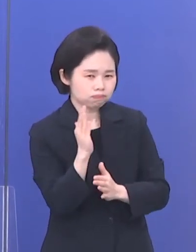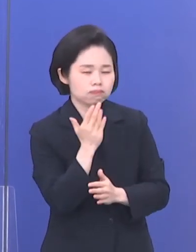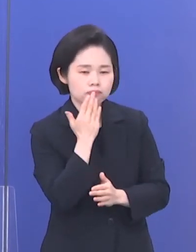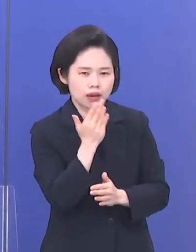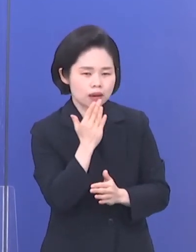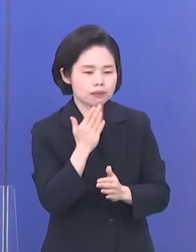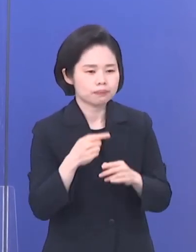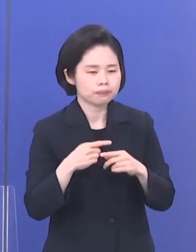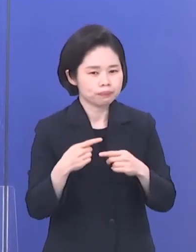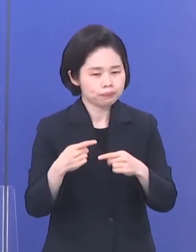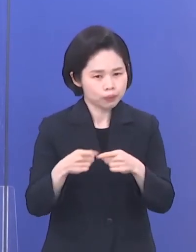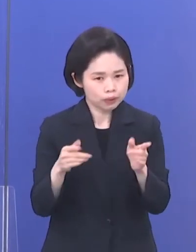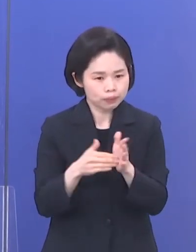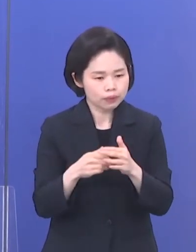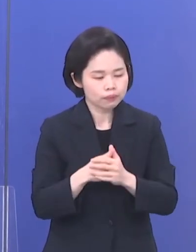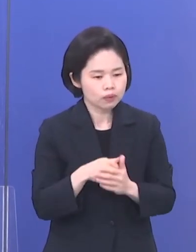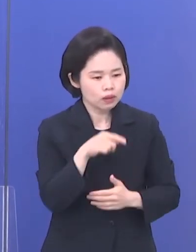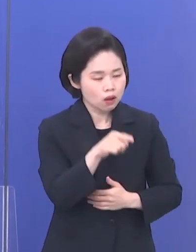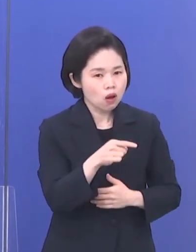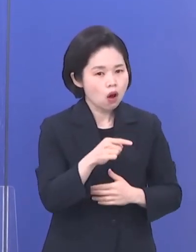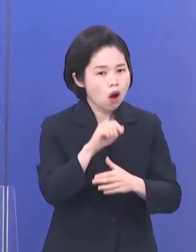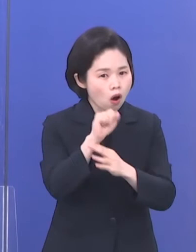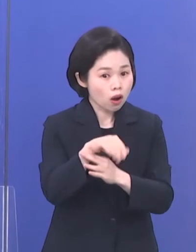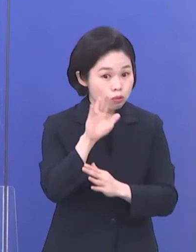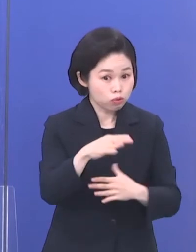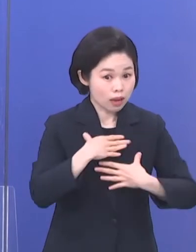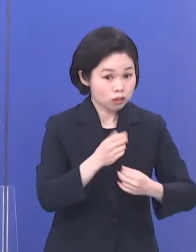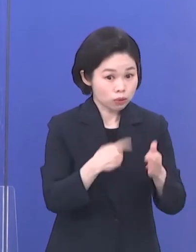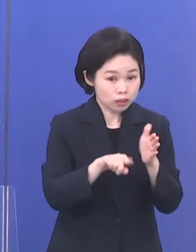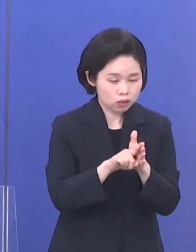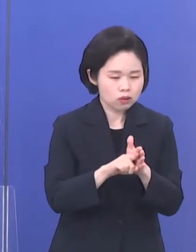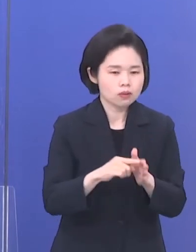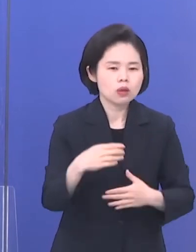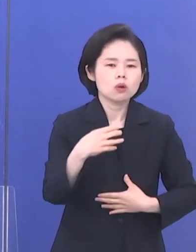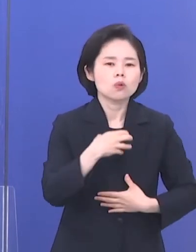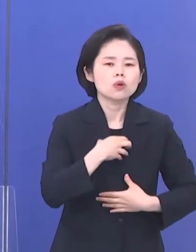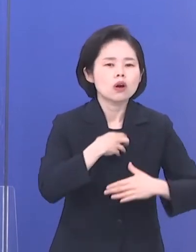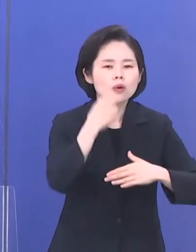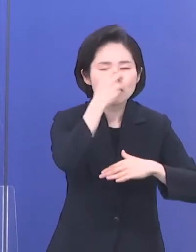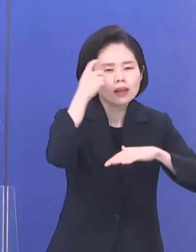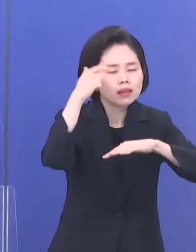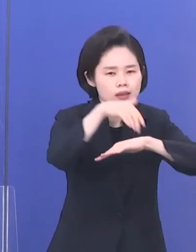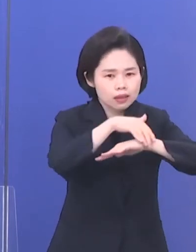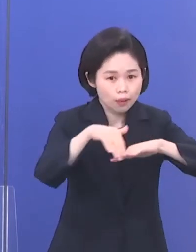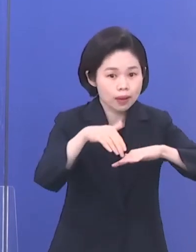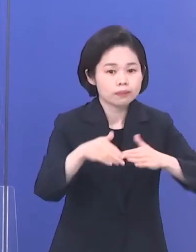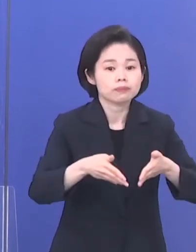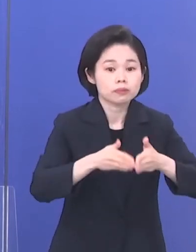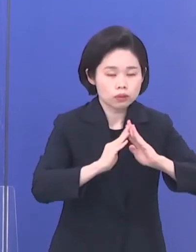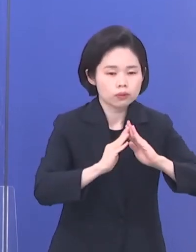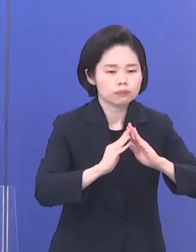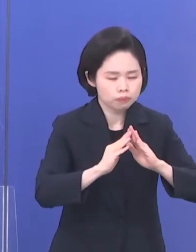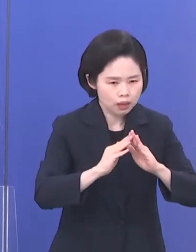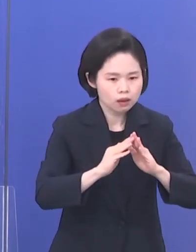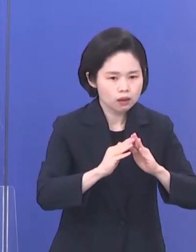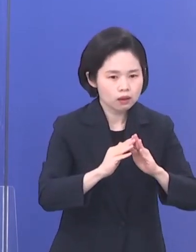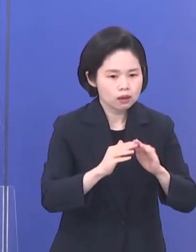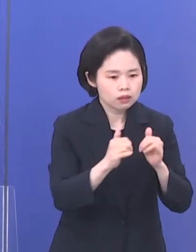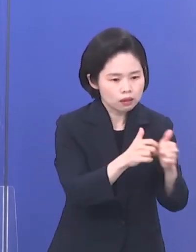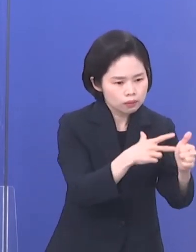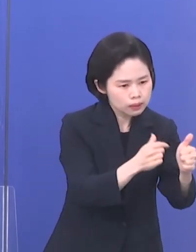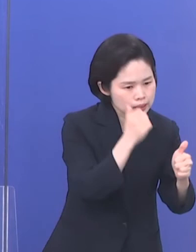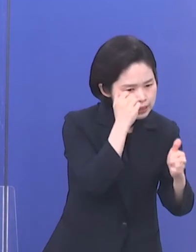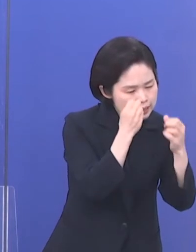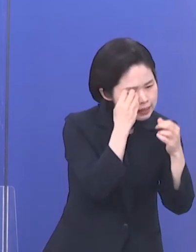또한 허가 후 안전성 확보를 위하여 위해성 관리 계획을 통해 임상시험 중 나타난 이상사례